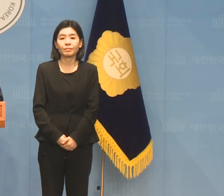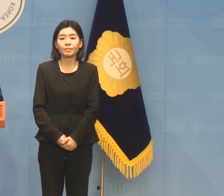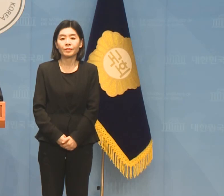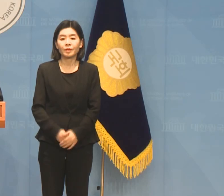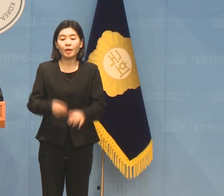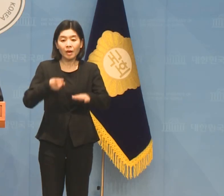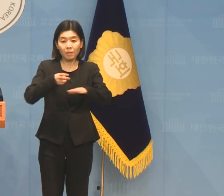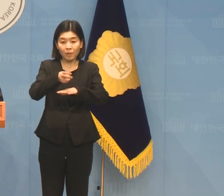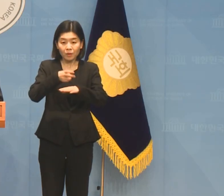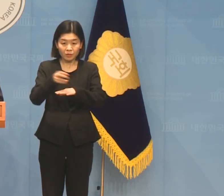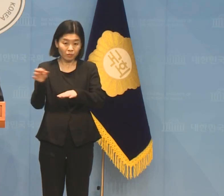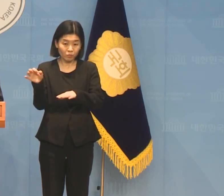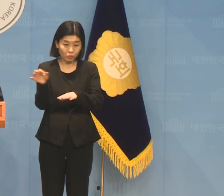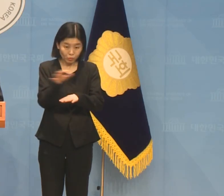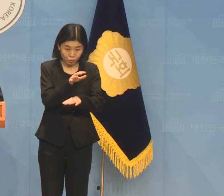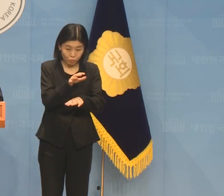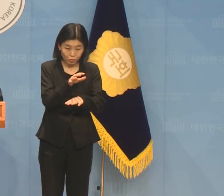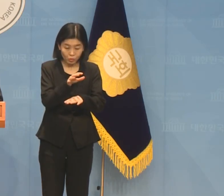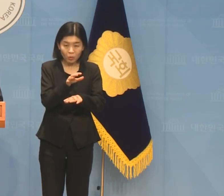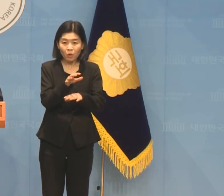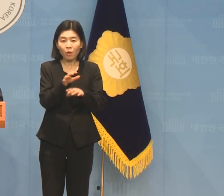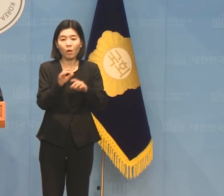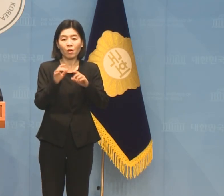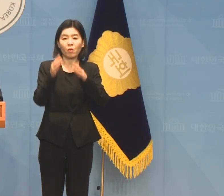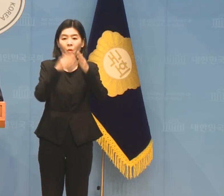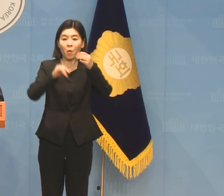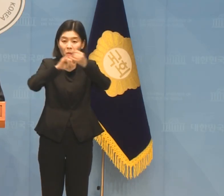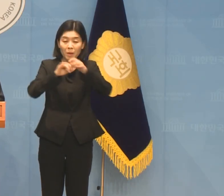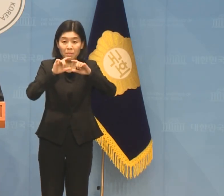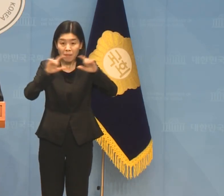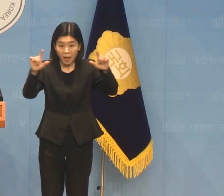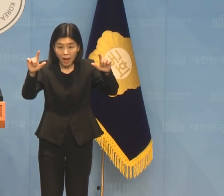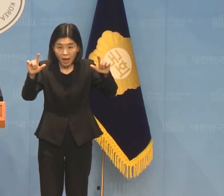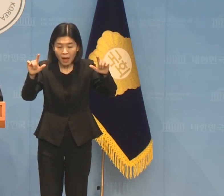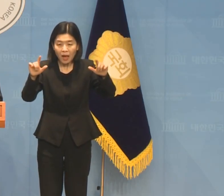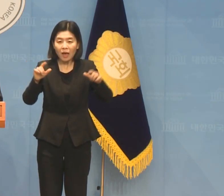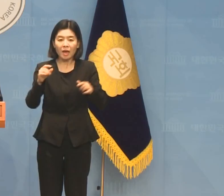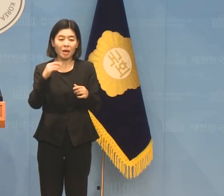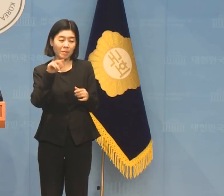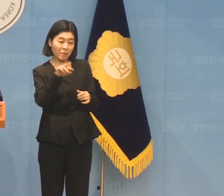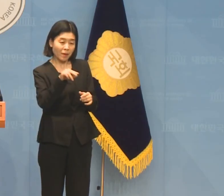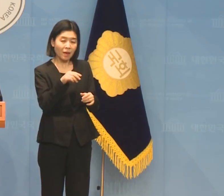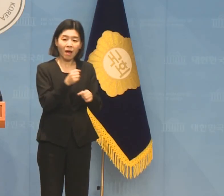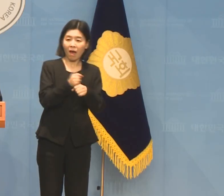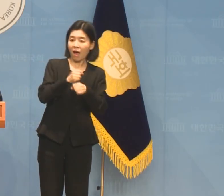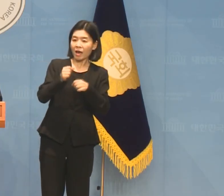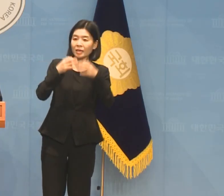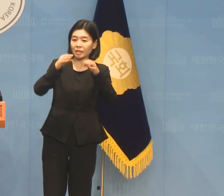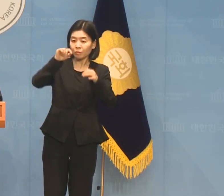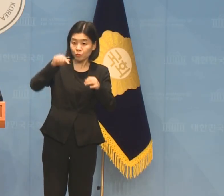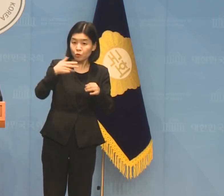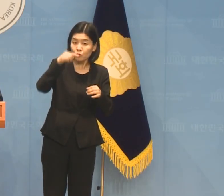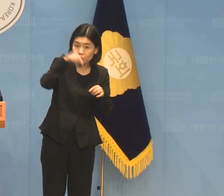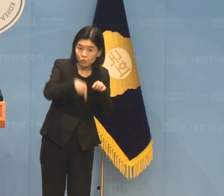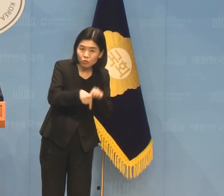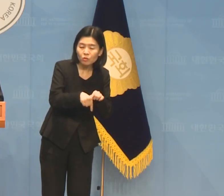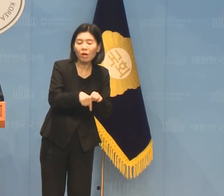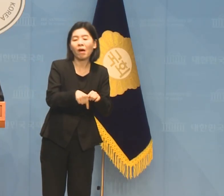무상버스 포퓰리즘 공약 비판에 발끈한 김문수 후보, 관등 성명 갑질에 국민